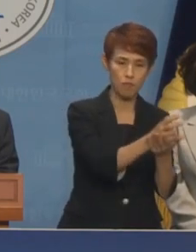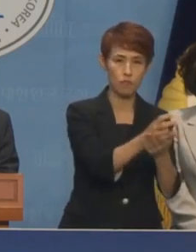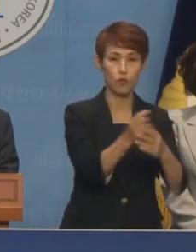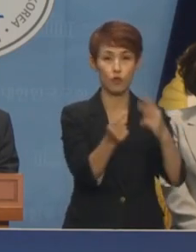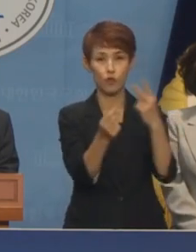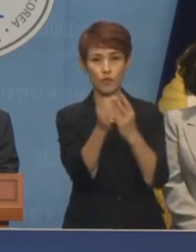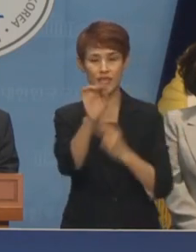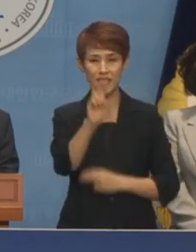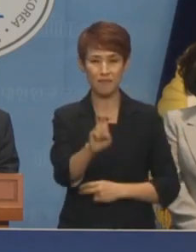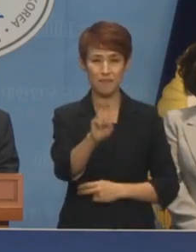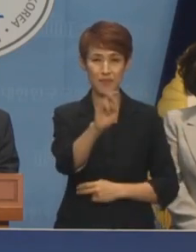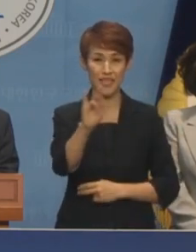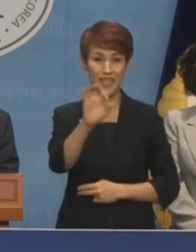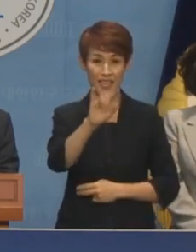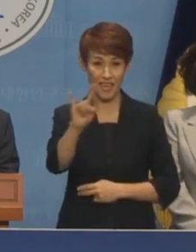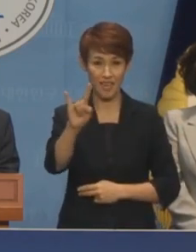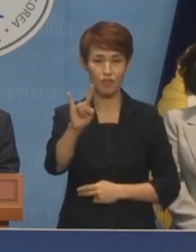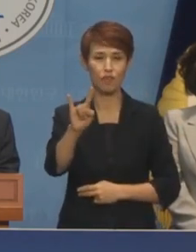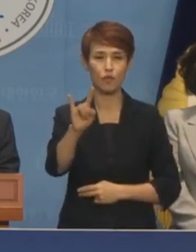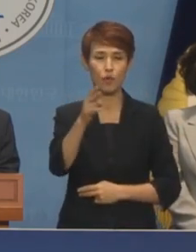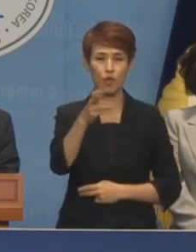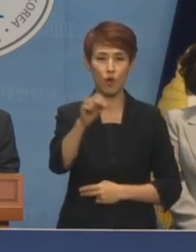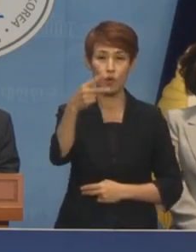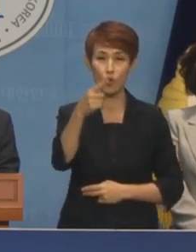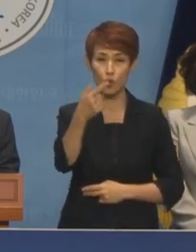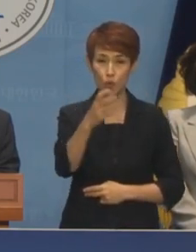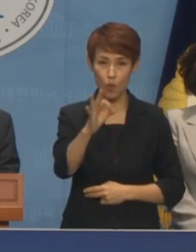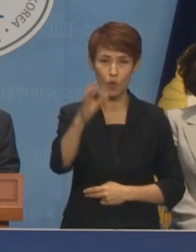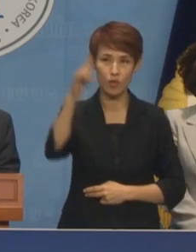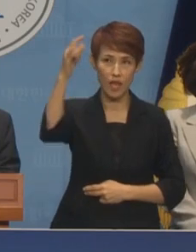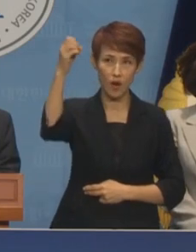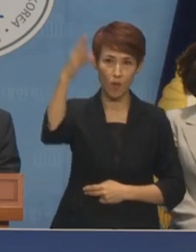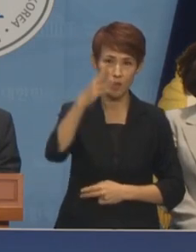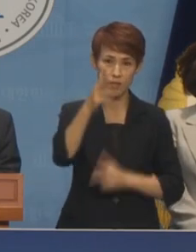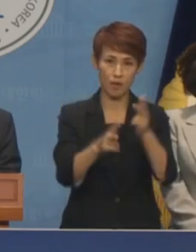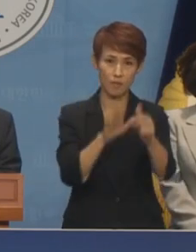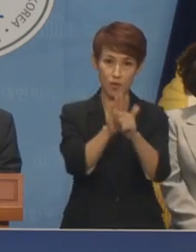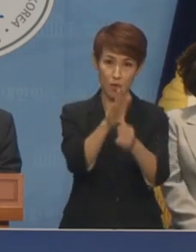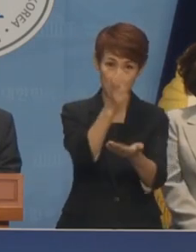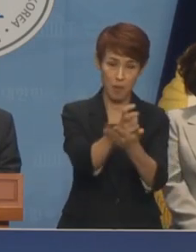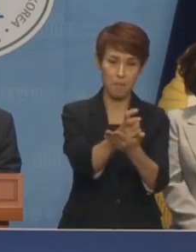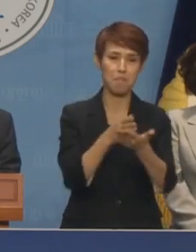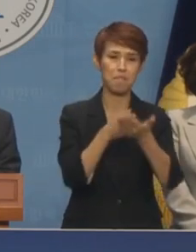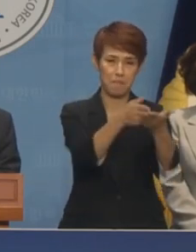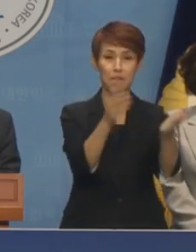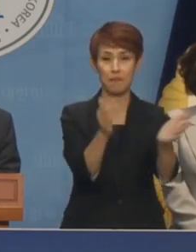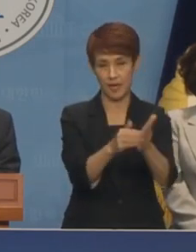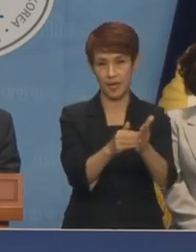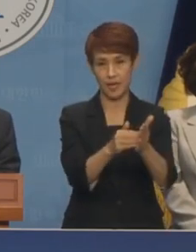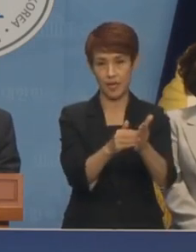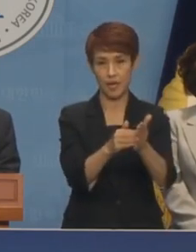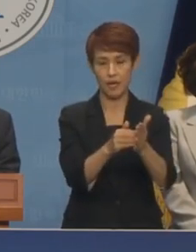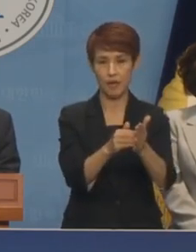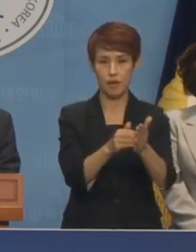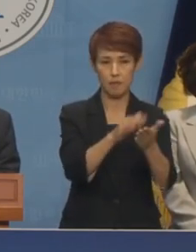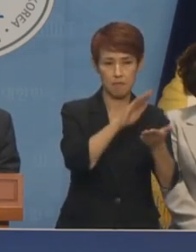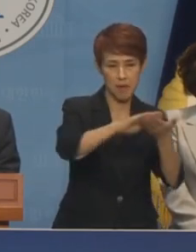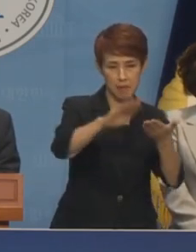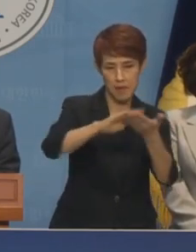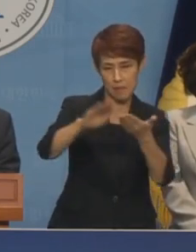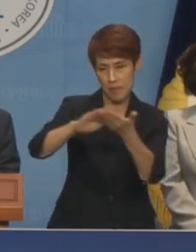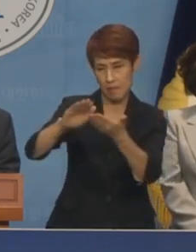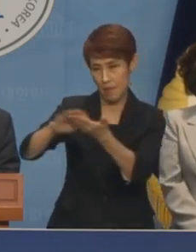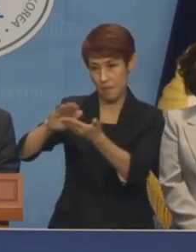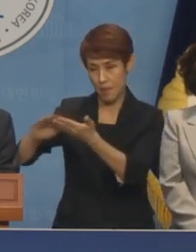참여한 임미애 의원님이 영농태양광 사업지원법을 이미 발의했습니다. 앞으로 이어달리기에 참여한